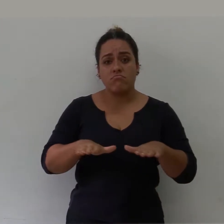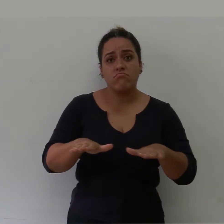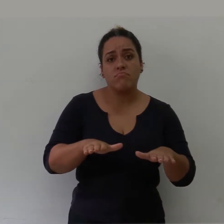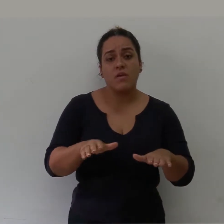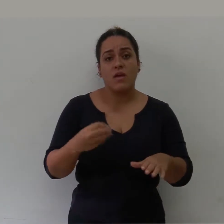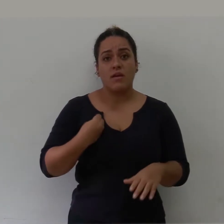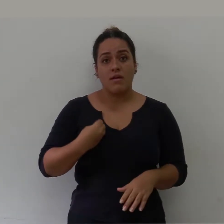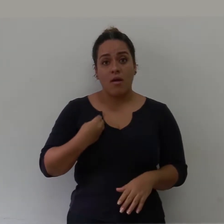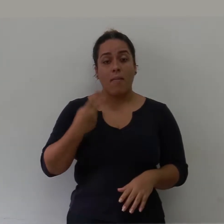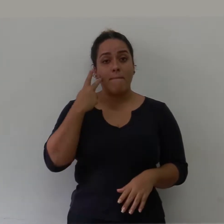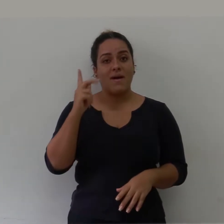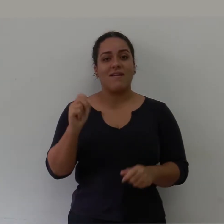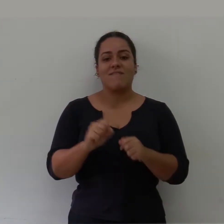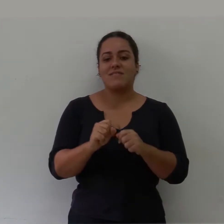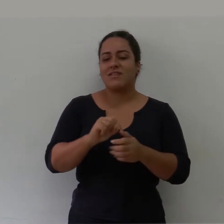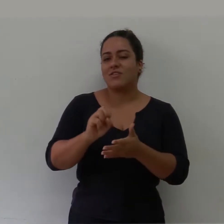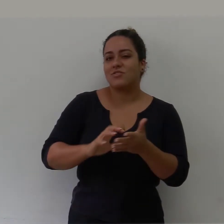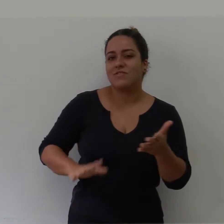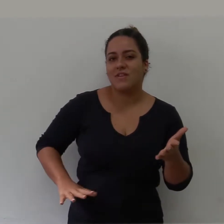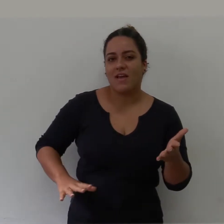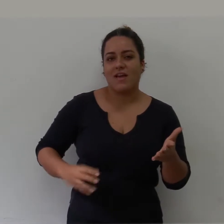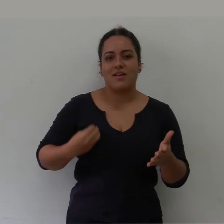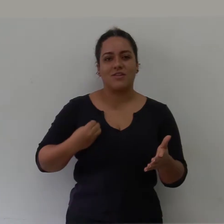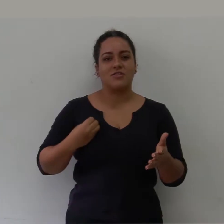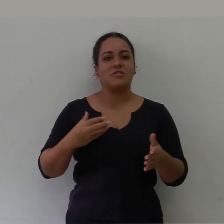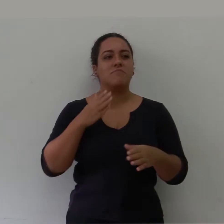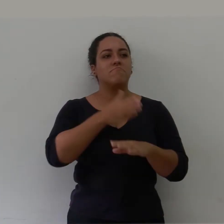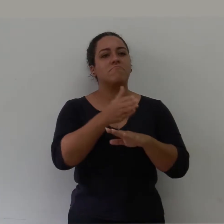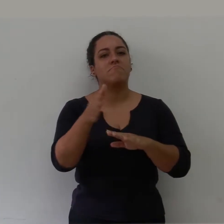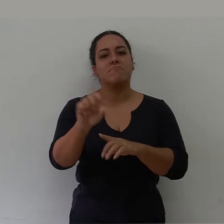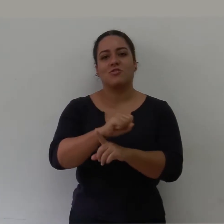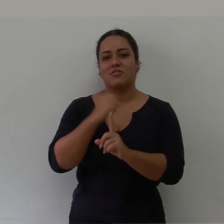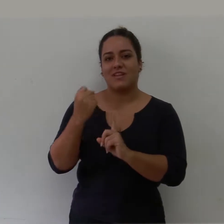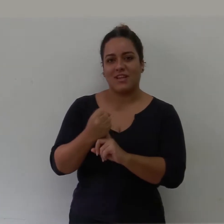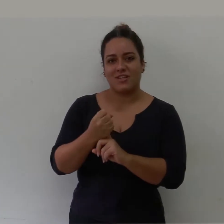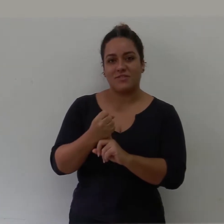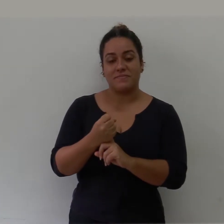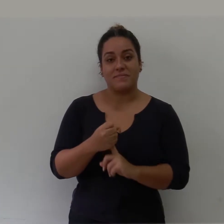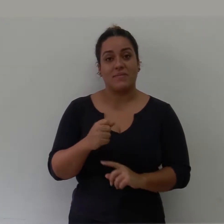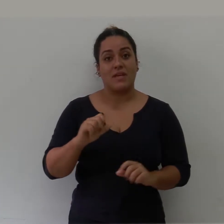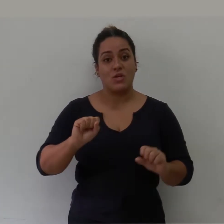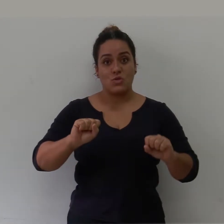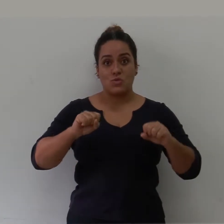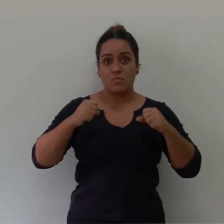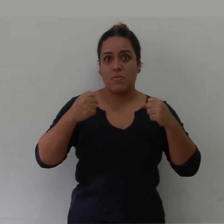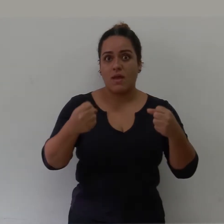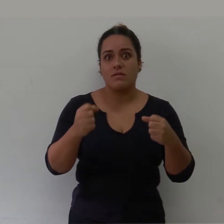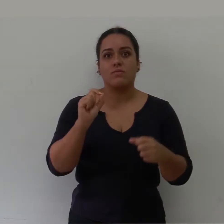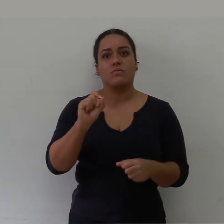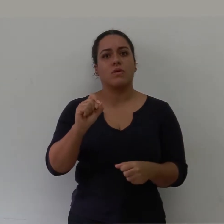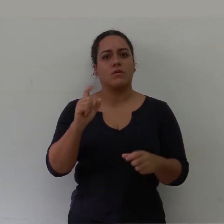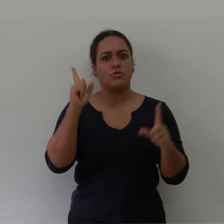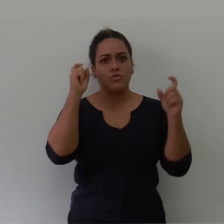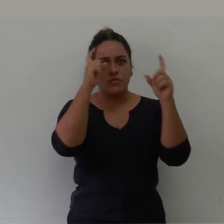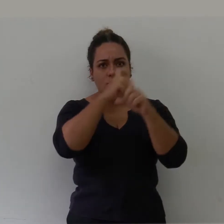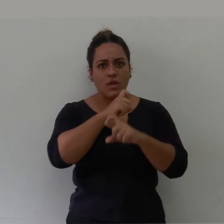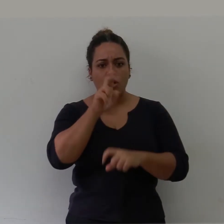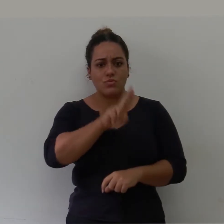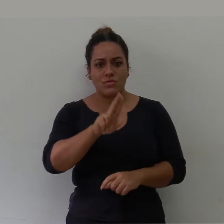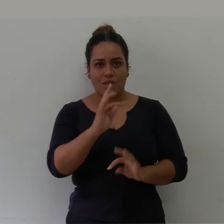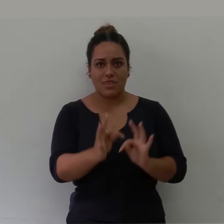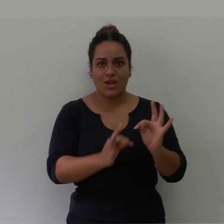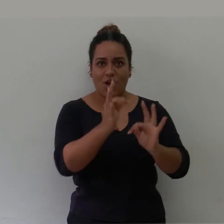a realizarem atividades e estarem incluídas na sociedade. A superação de dificuldades através